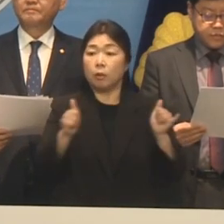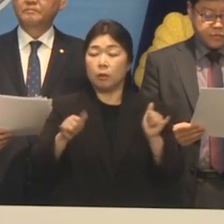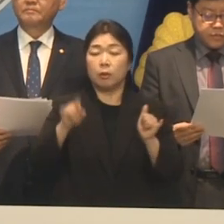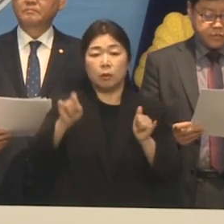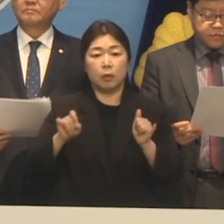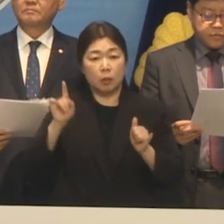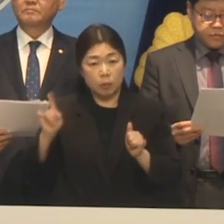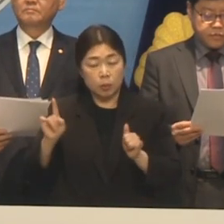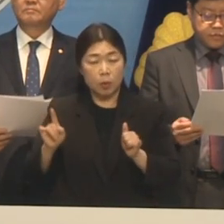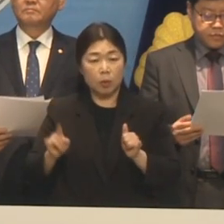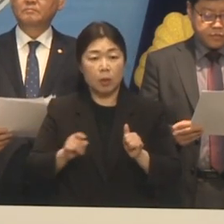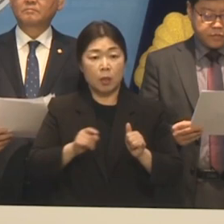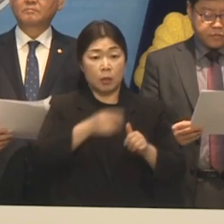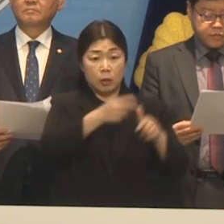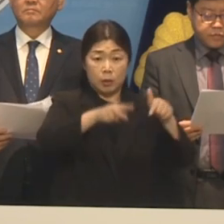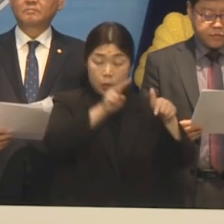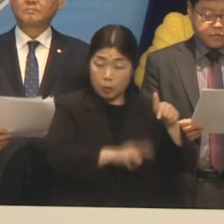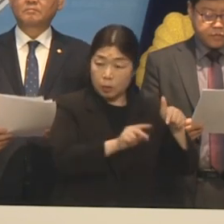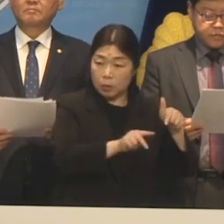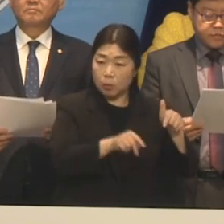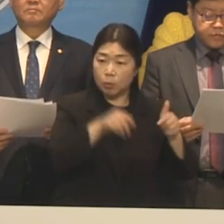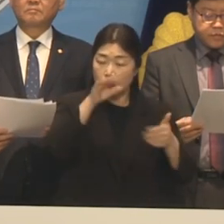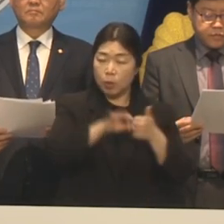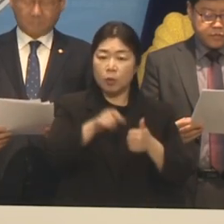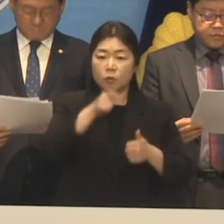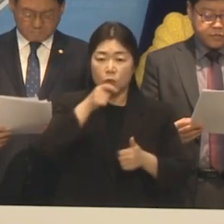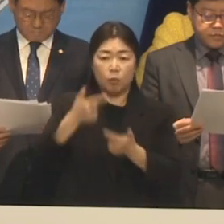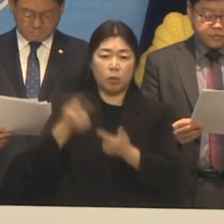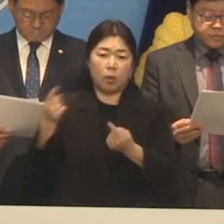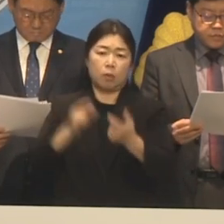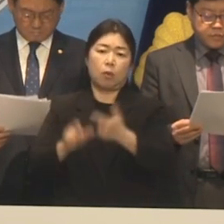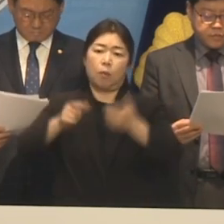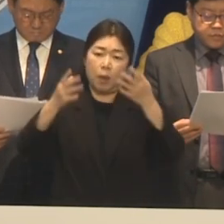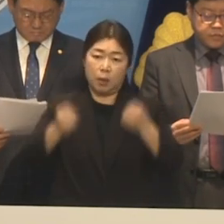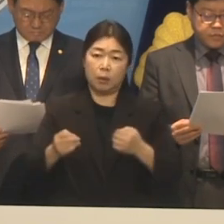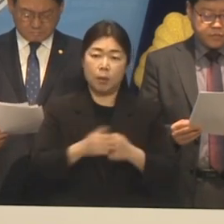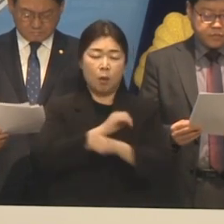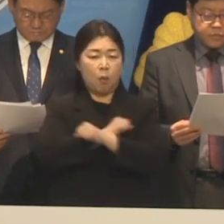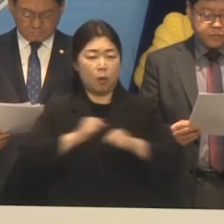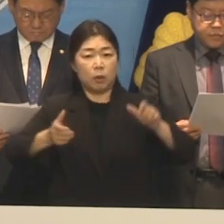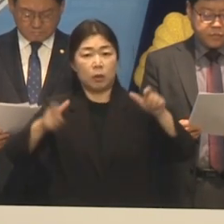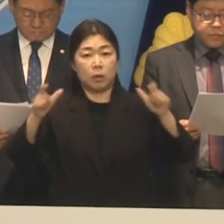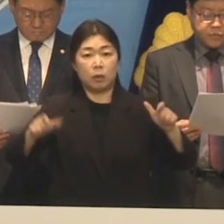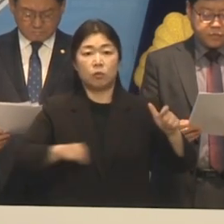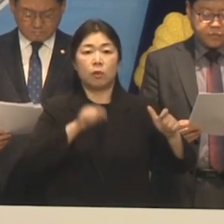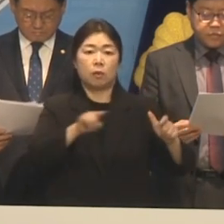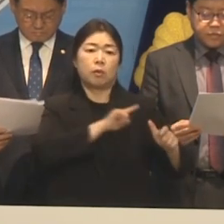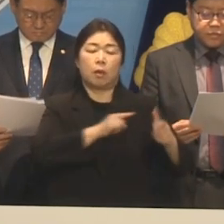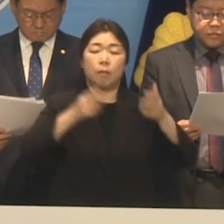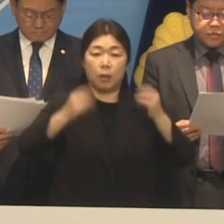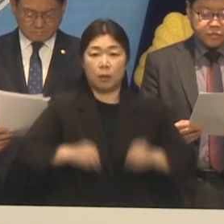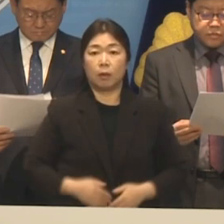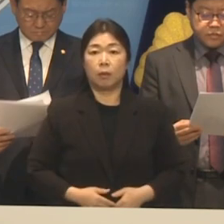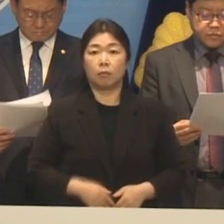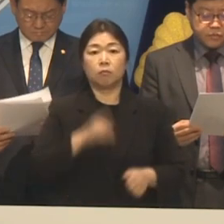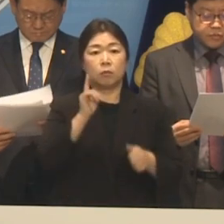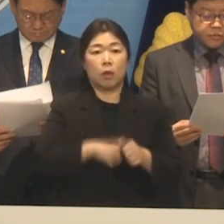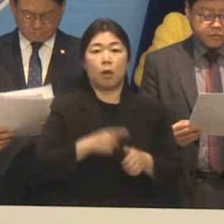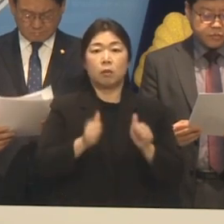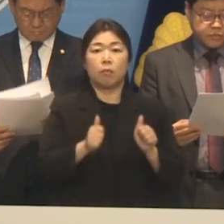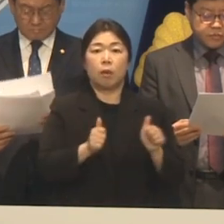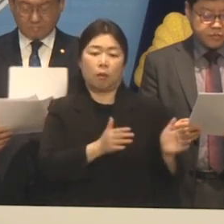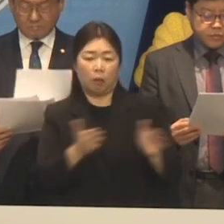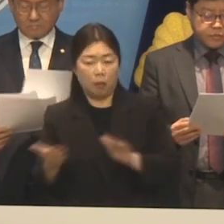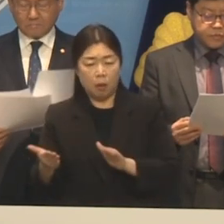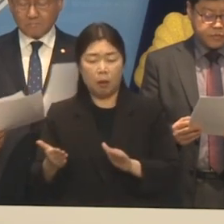인천이 수원 부산등 보다 더 많아서 광역시 중의 최고입니다 이로 인한 재판 지원의 수준은